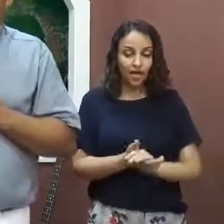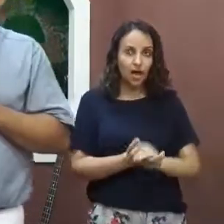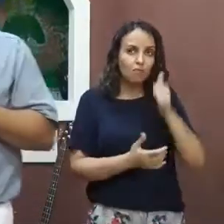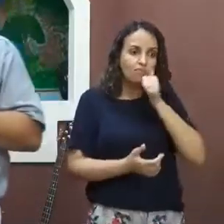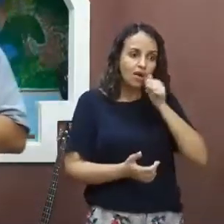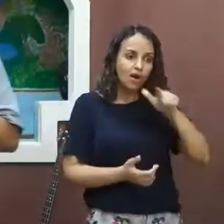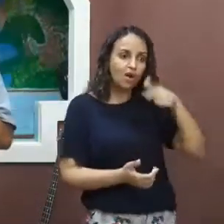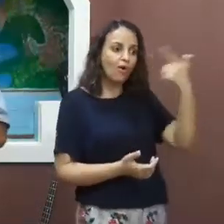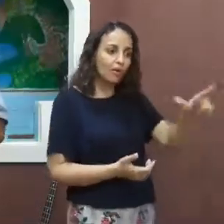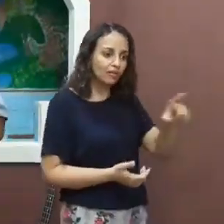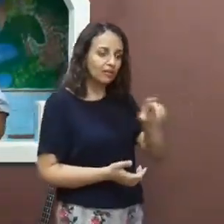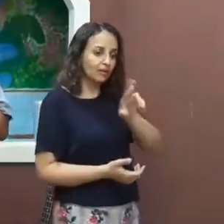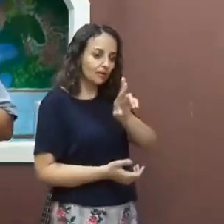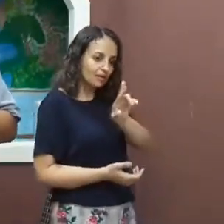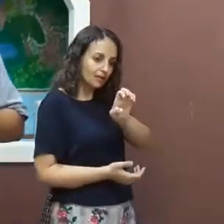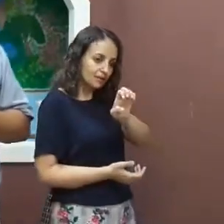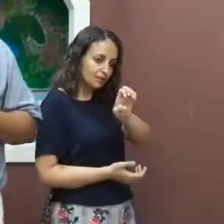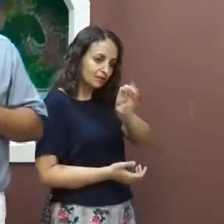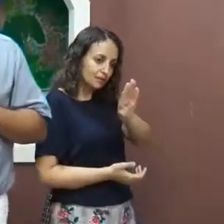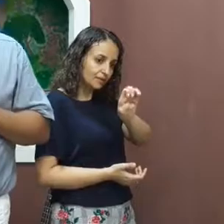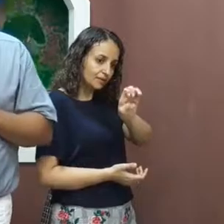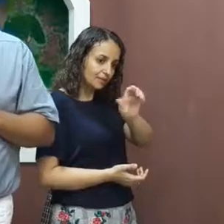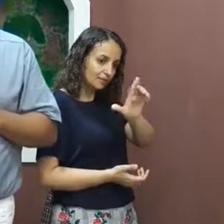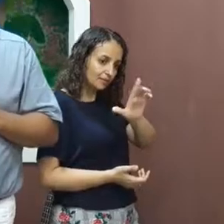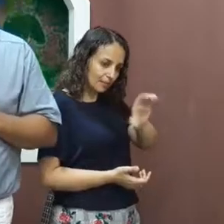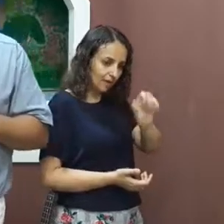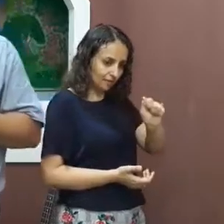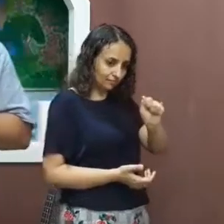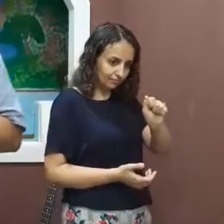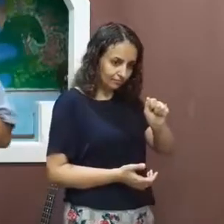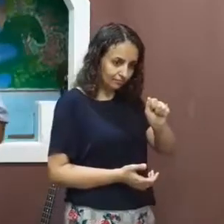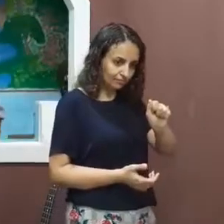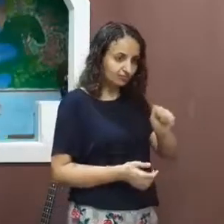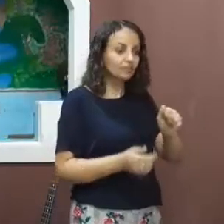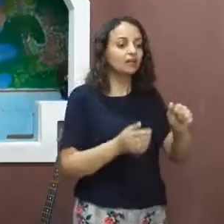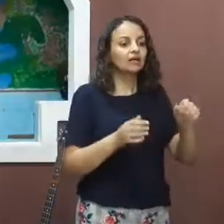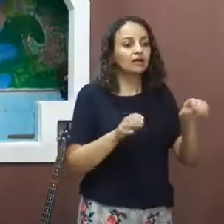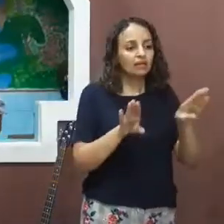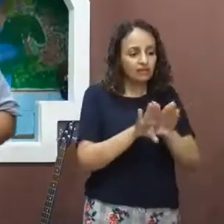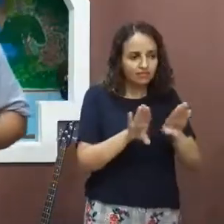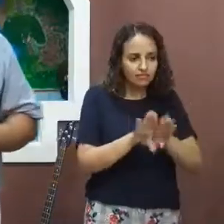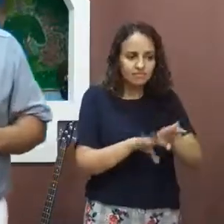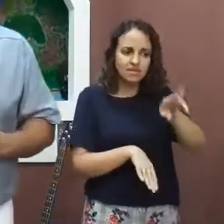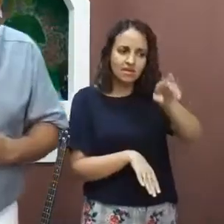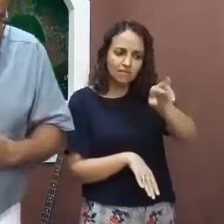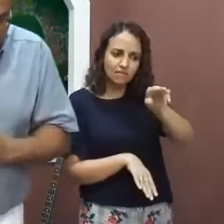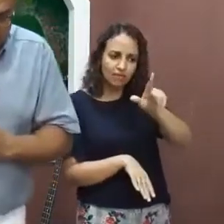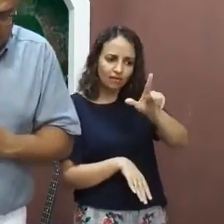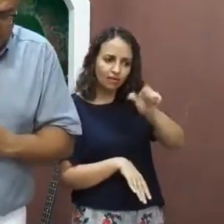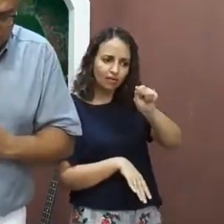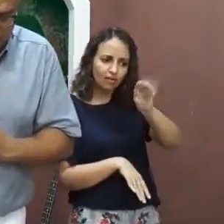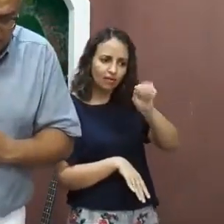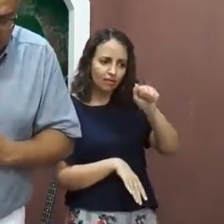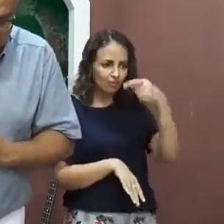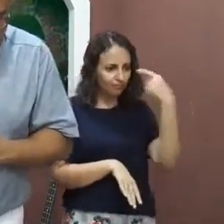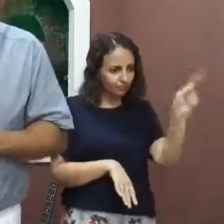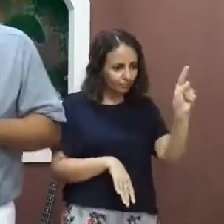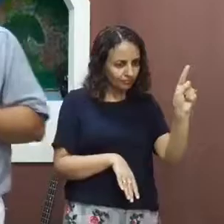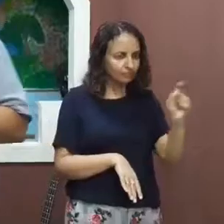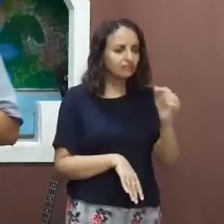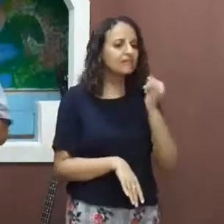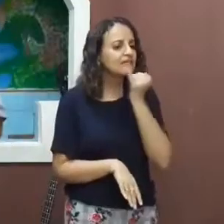Rebeca, irmão de Labão, aquele que roubava o seu genro. De Isaac e